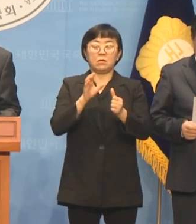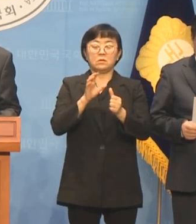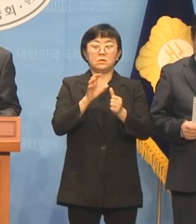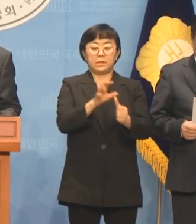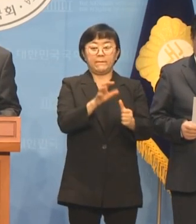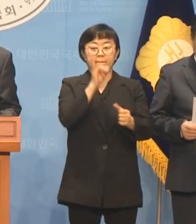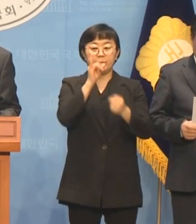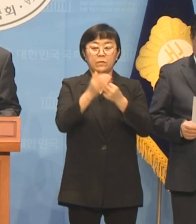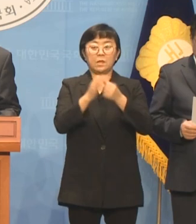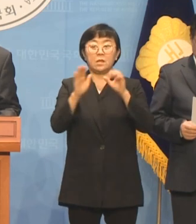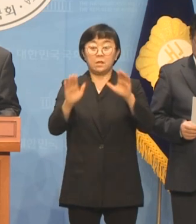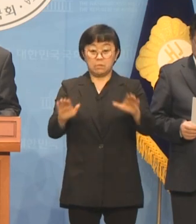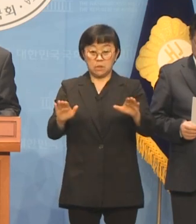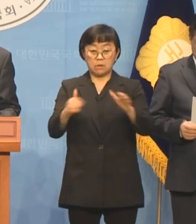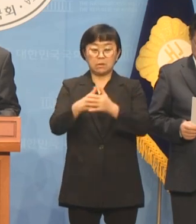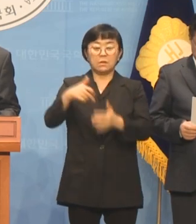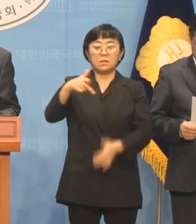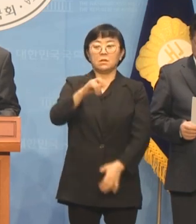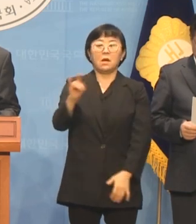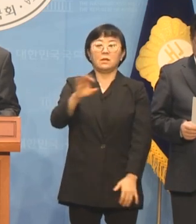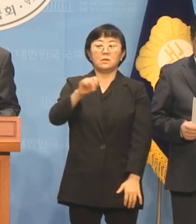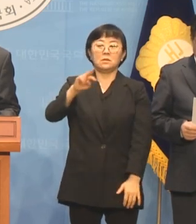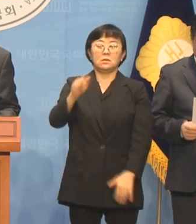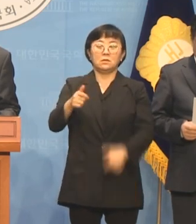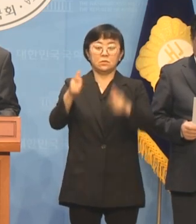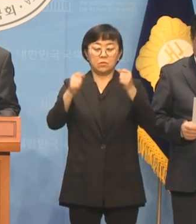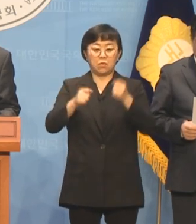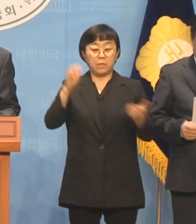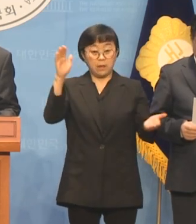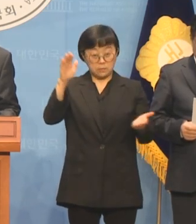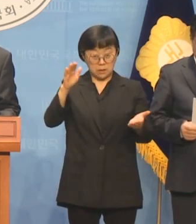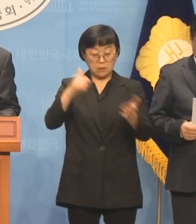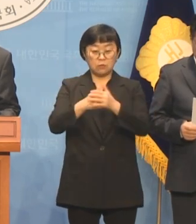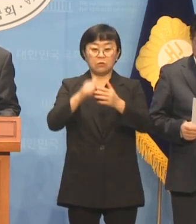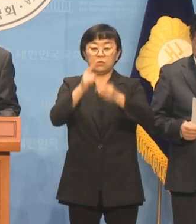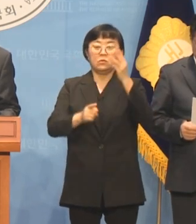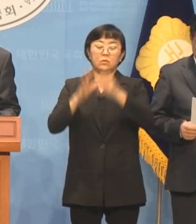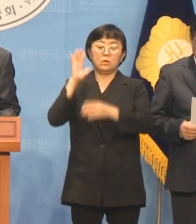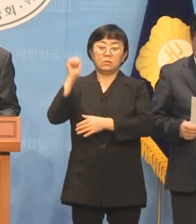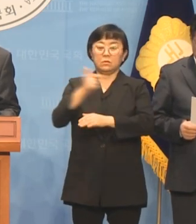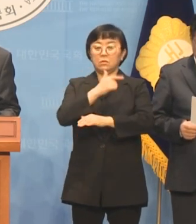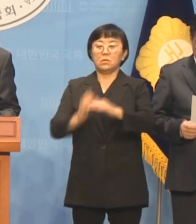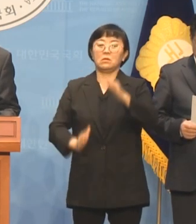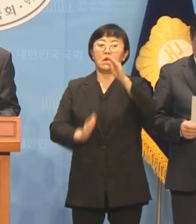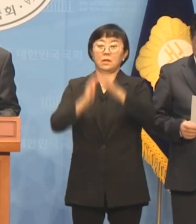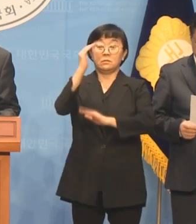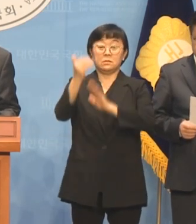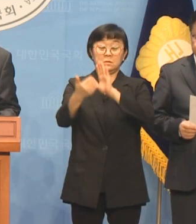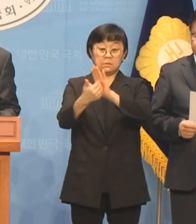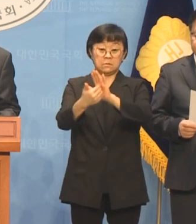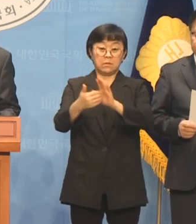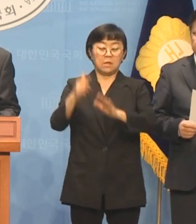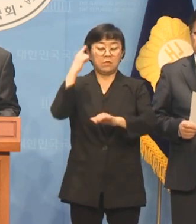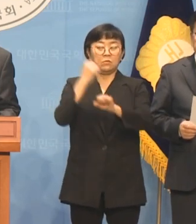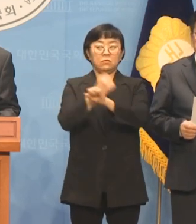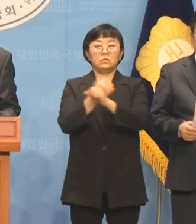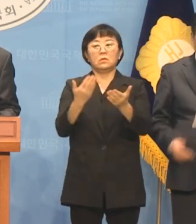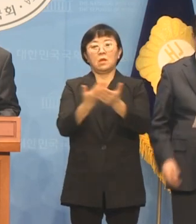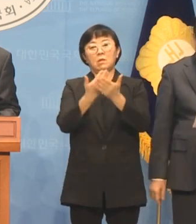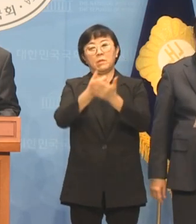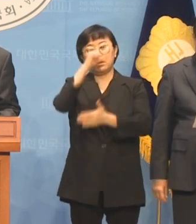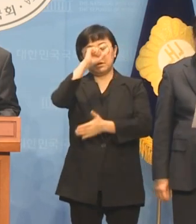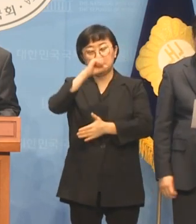이어 이번에는 카이스트 졸업식에 참석한 윤 대통령을 과잉 경호해 R&D 예산